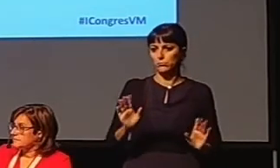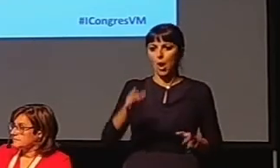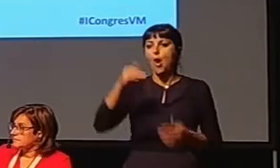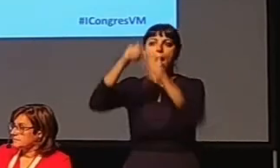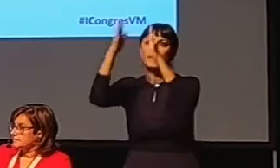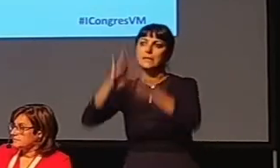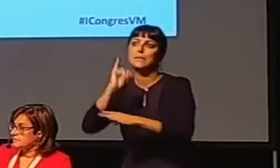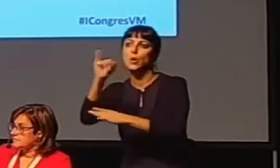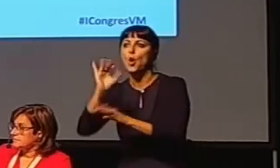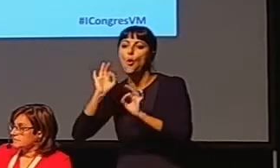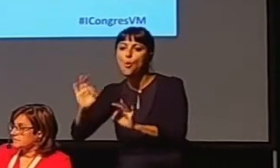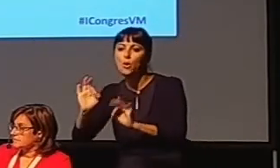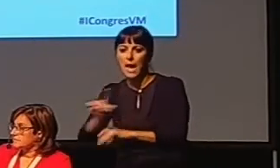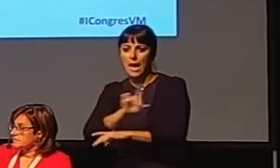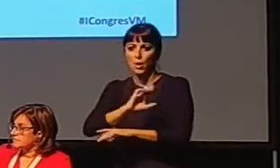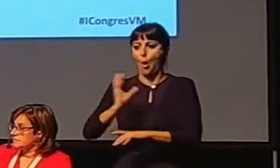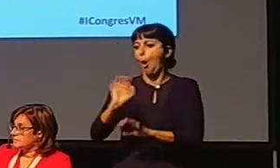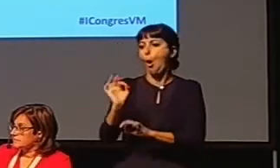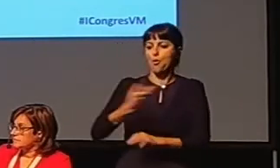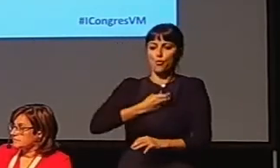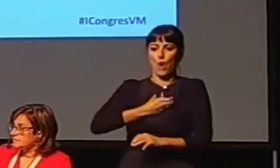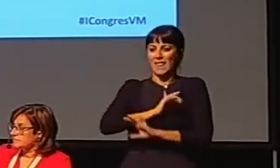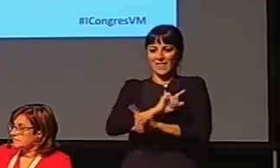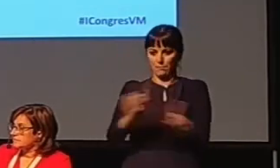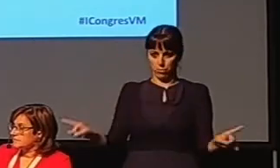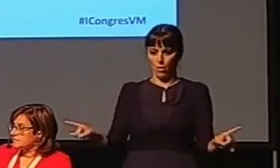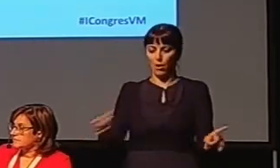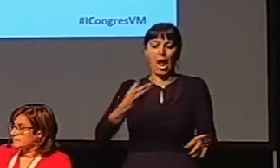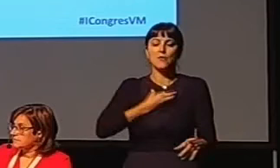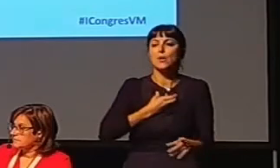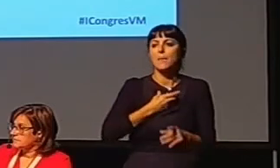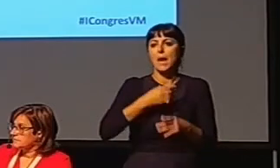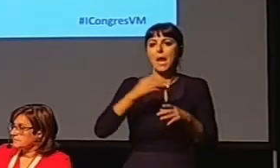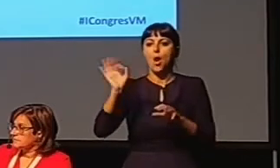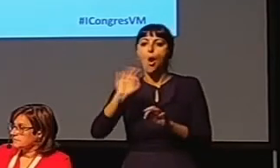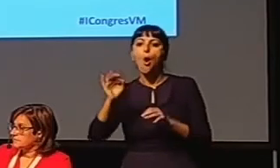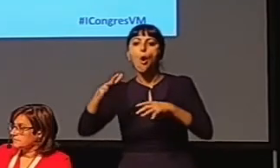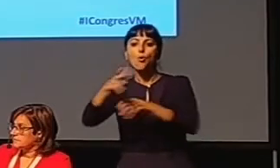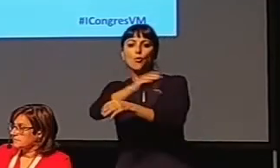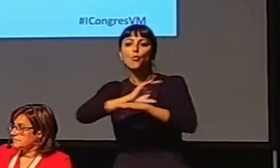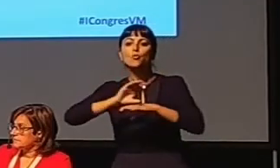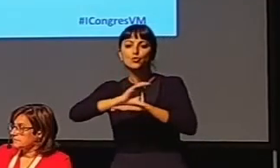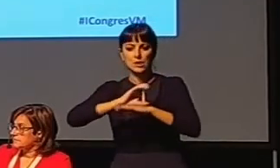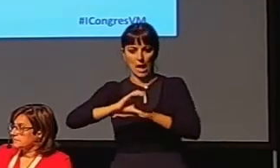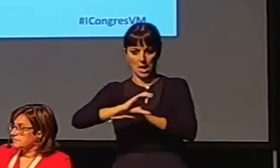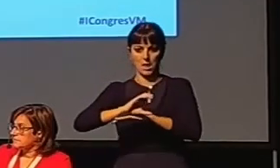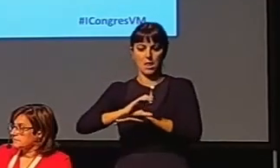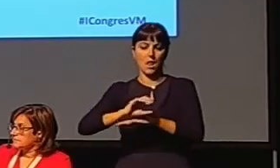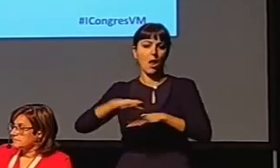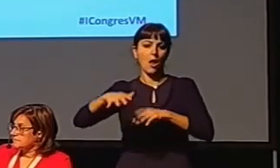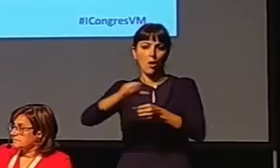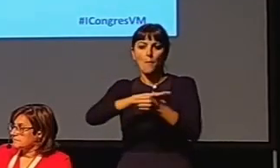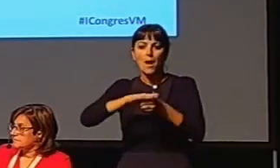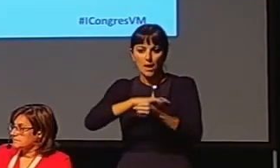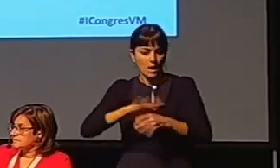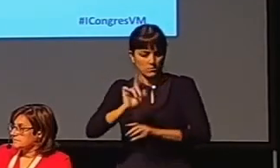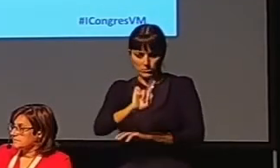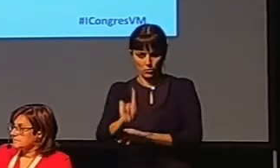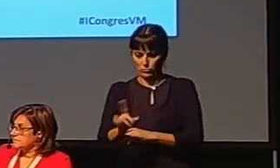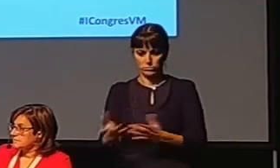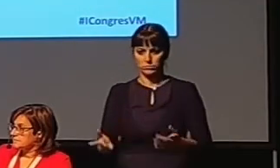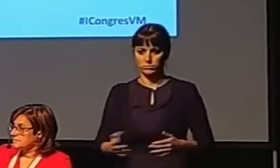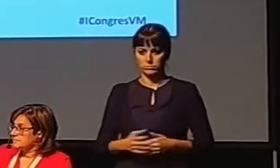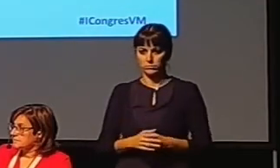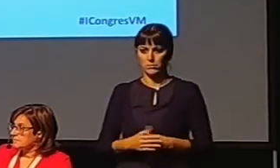concret, ni del món local, vale? O sigui, dels ajuntaments, dels consells comarcals, que tenen també la mateixa responsabilitat que la Generalitat, amb